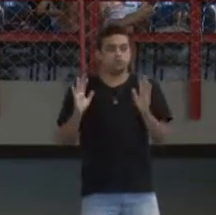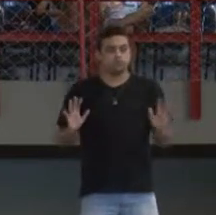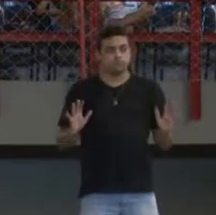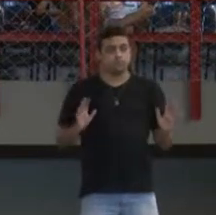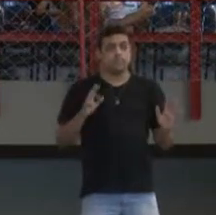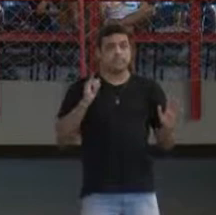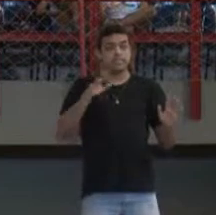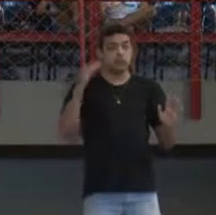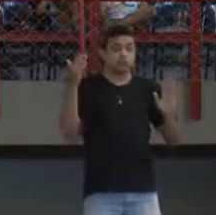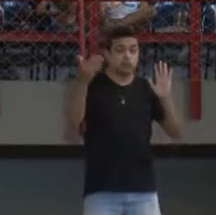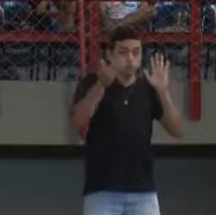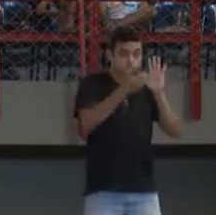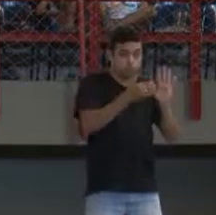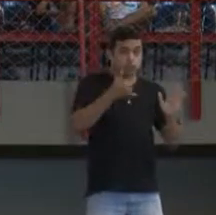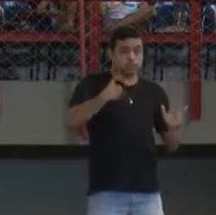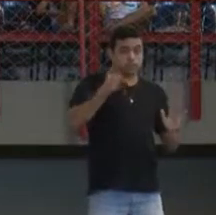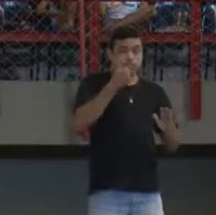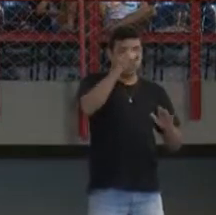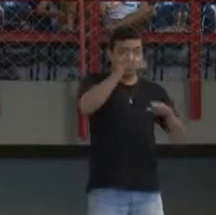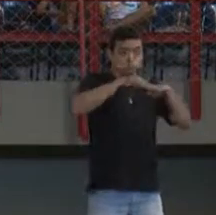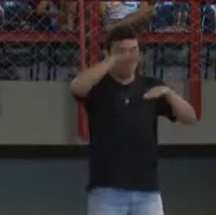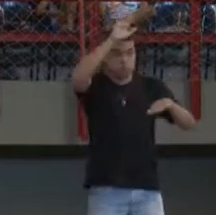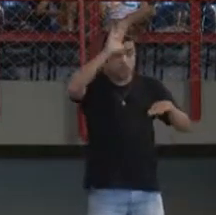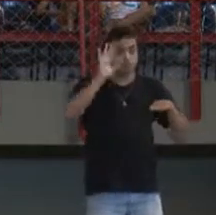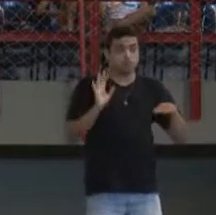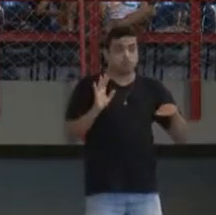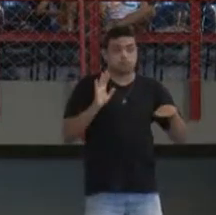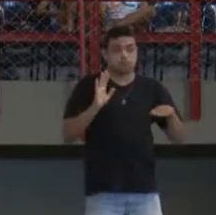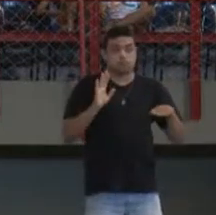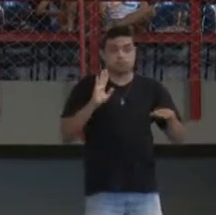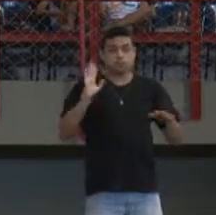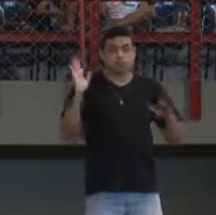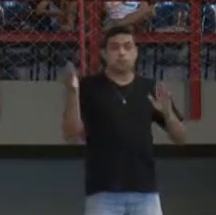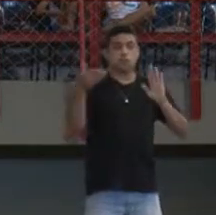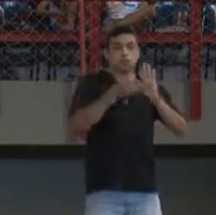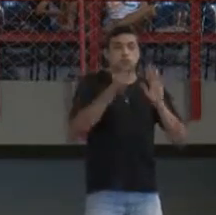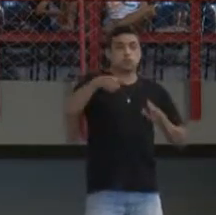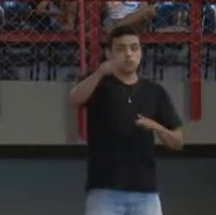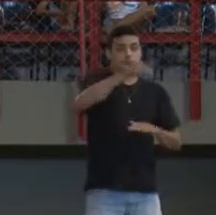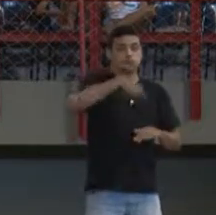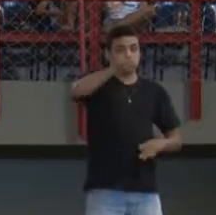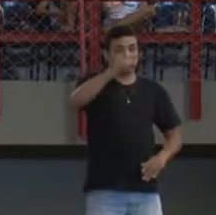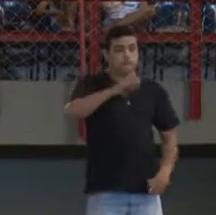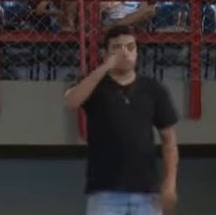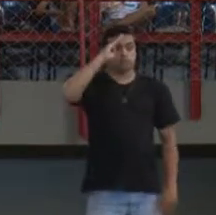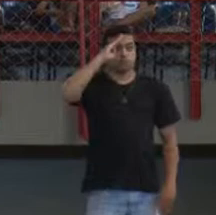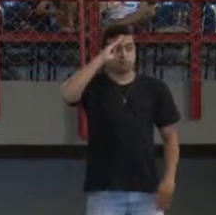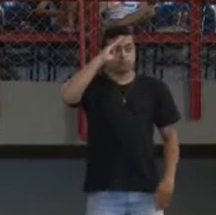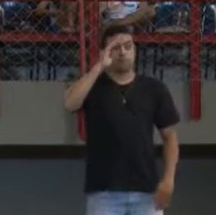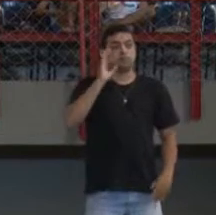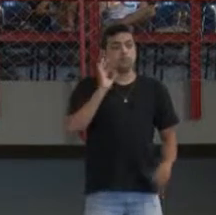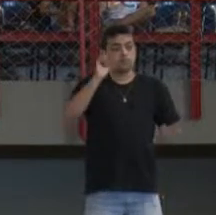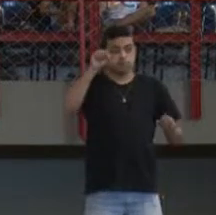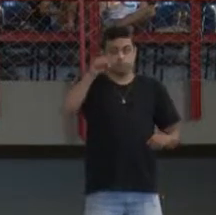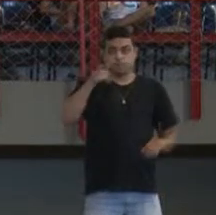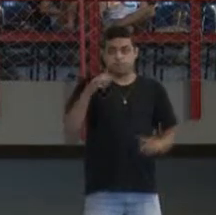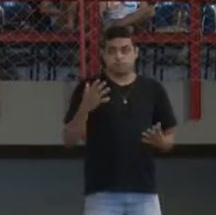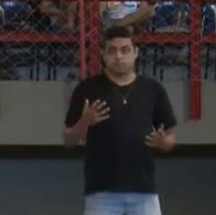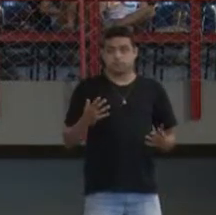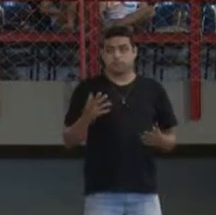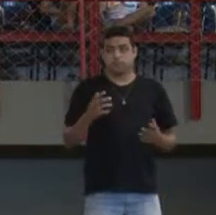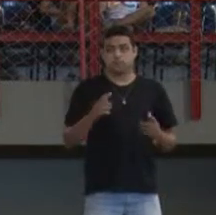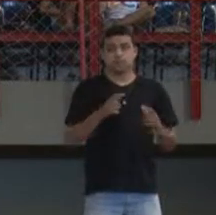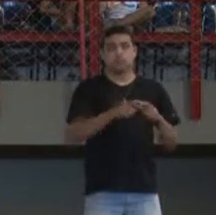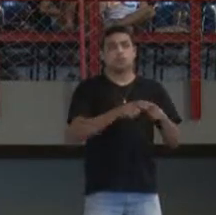se todo mundo aqui for maior de 18 anos, todo mundo aqui presta serviço militar? Sim.